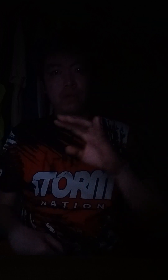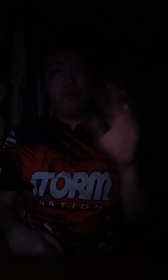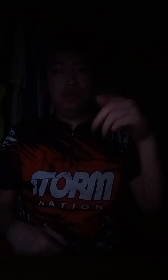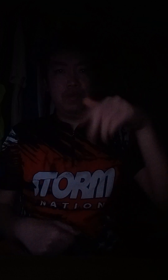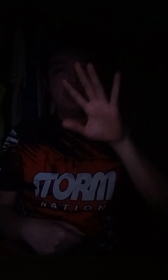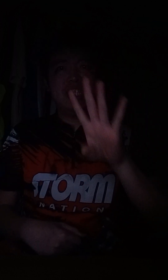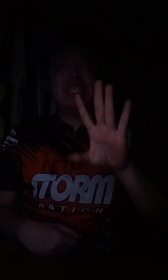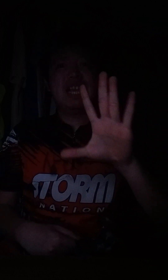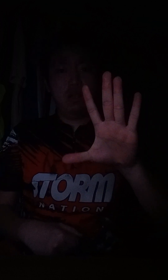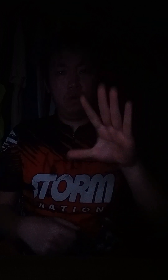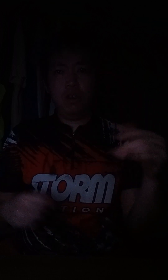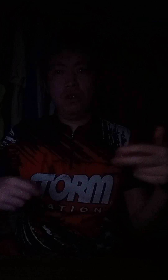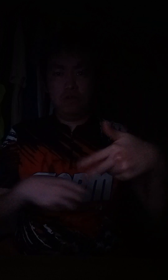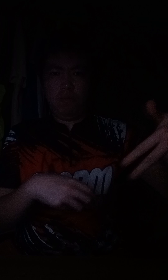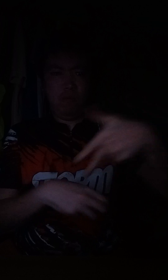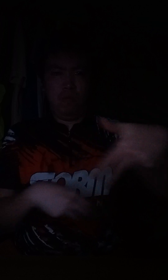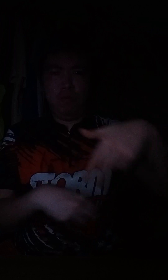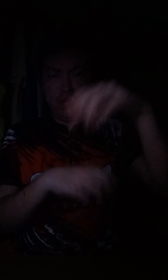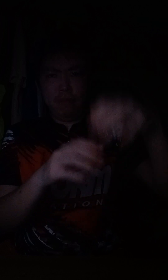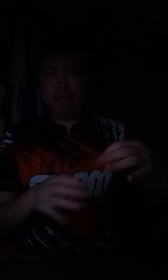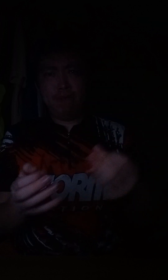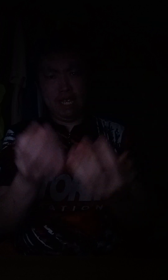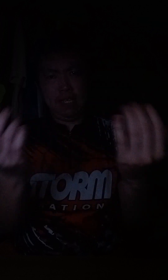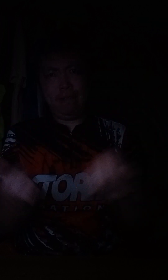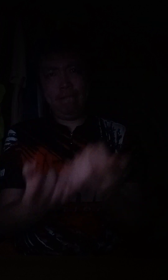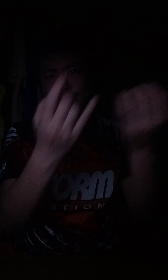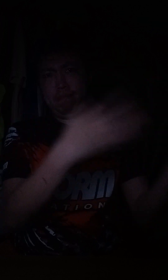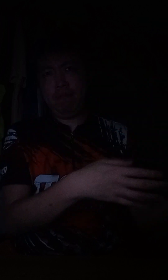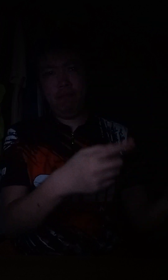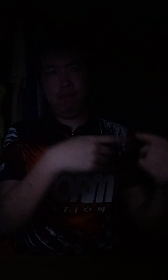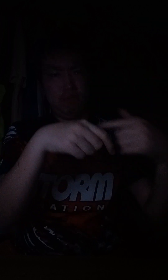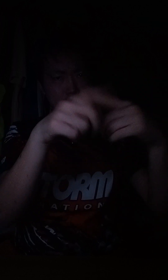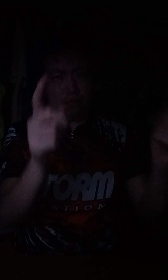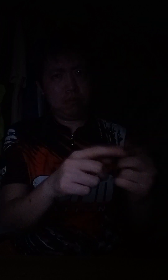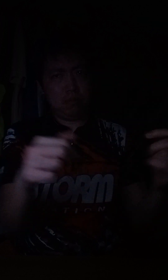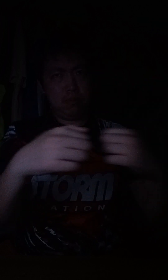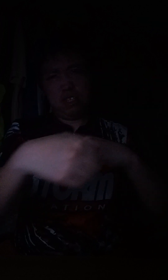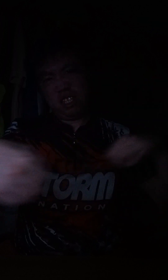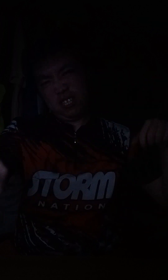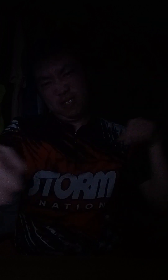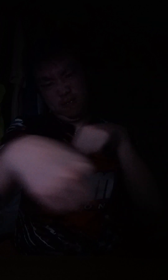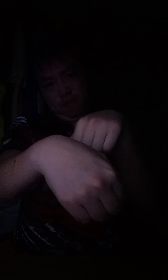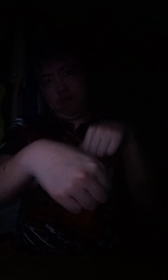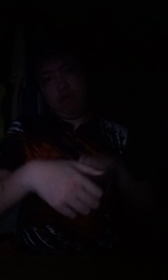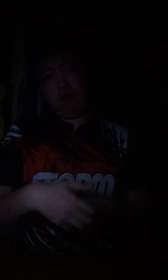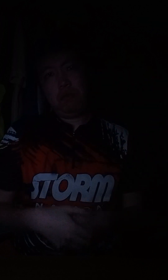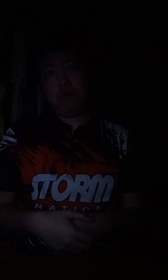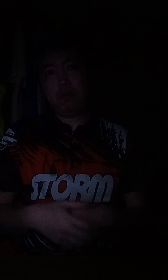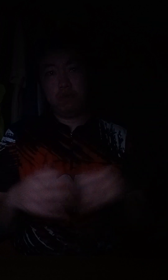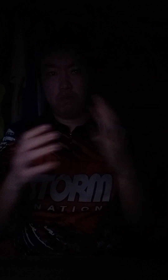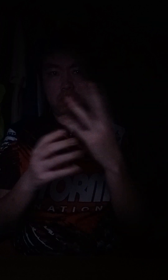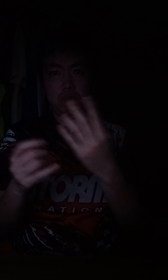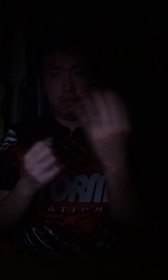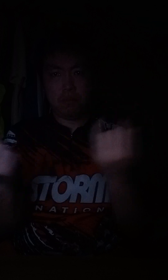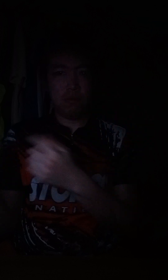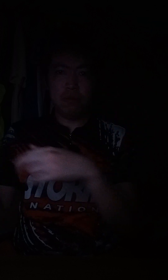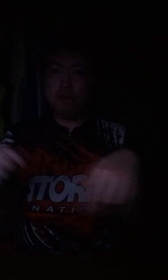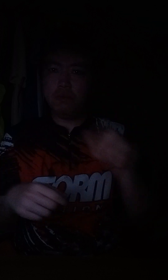도로에서 45인승 버스가 인도 경계석을 넘어 그 옆 공터로 돌진했습니다. 40m 정도를 미끄러지듯 더 달린